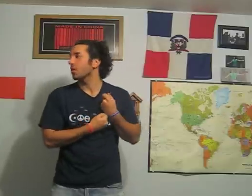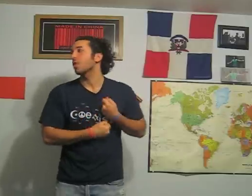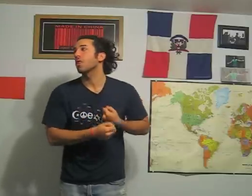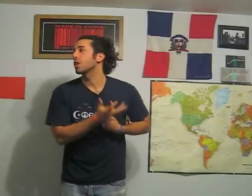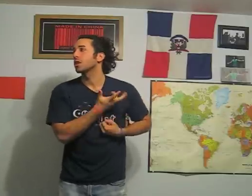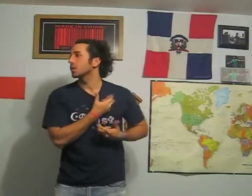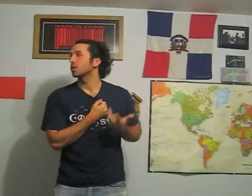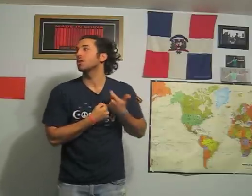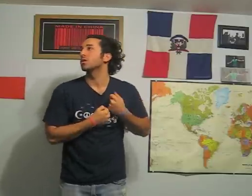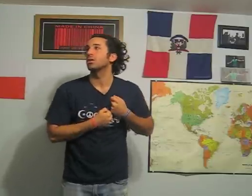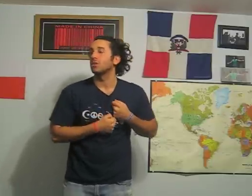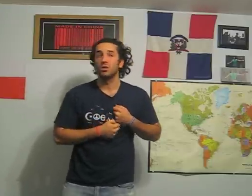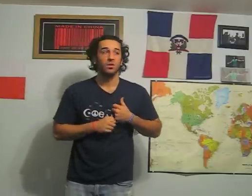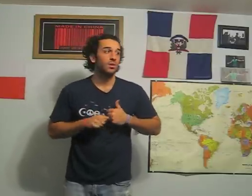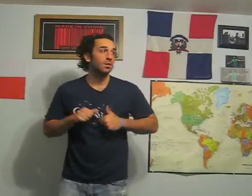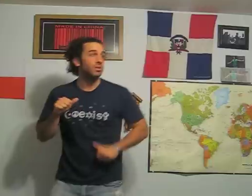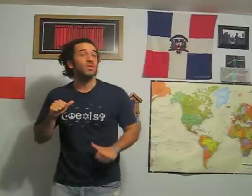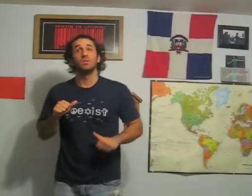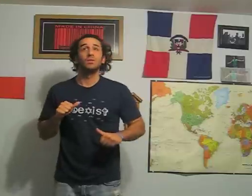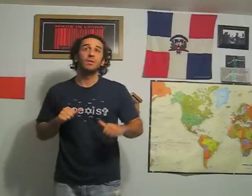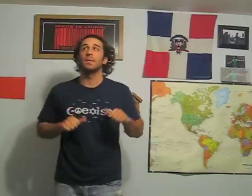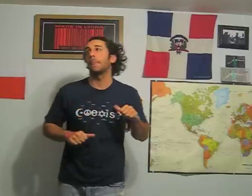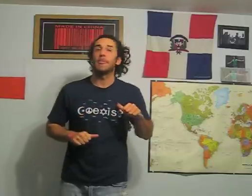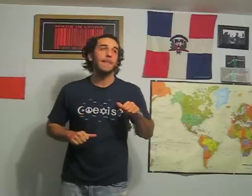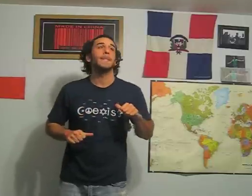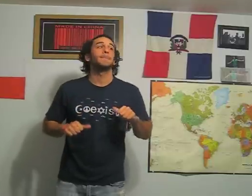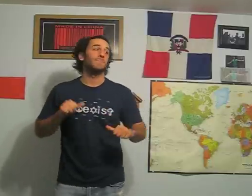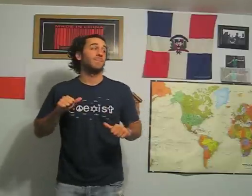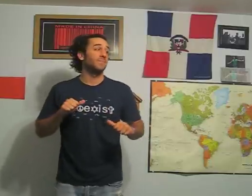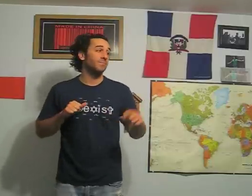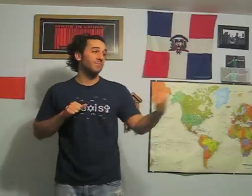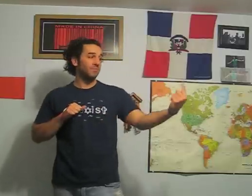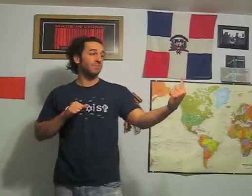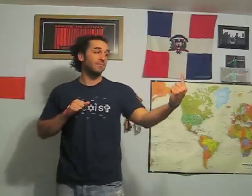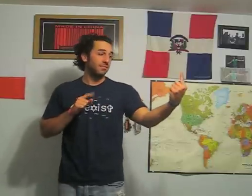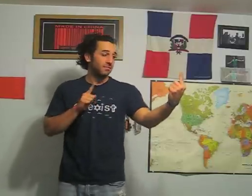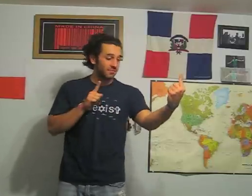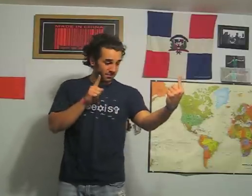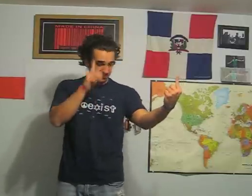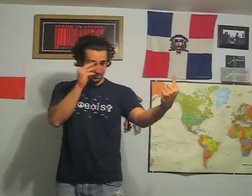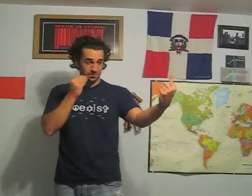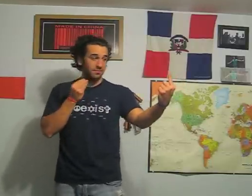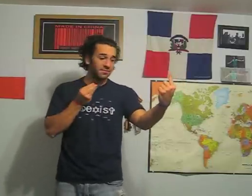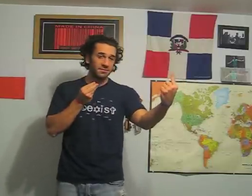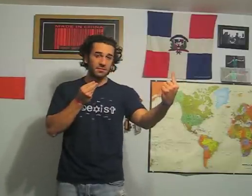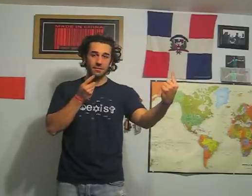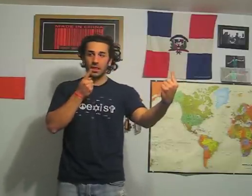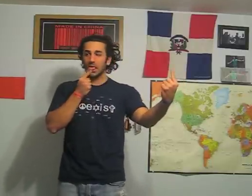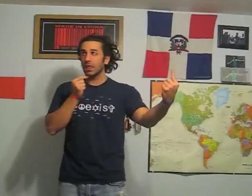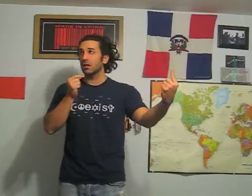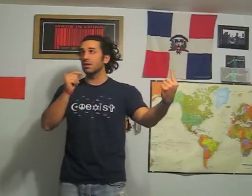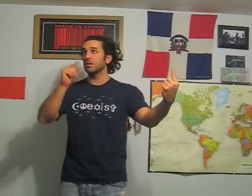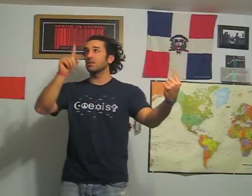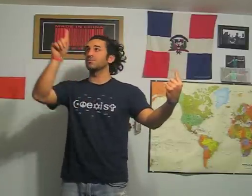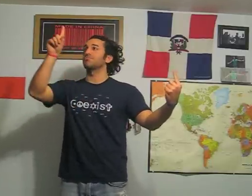desvelas Yo